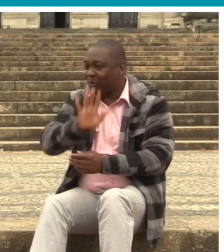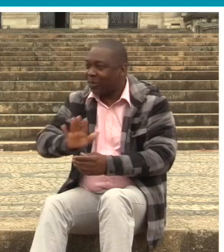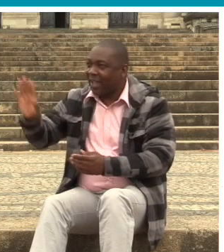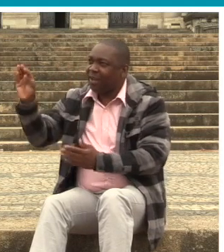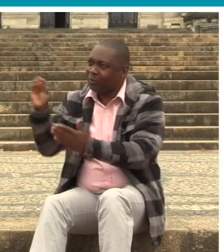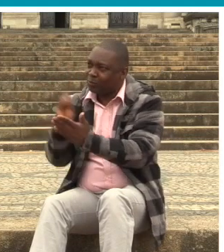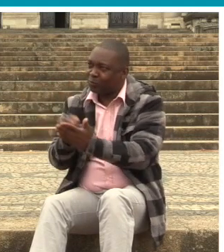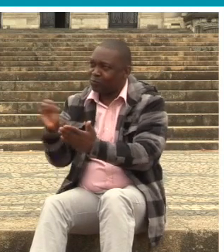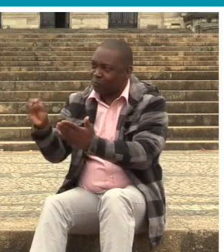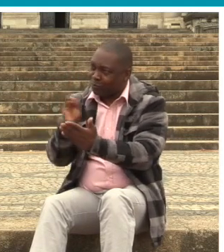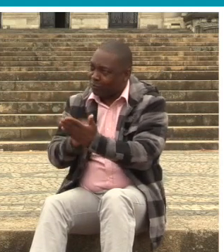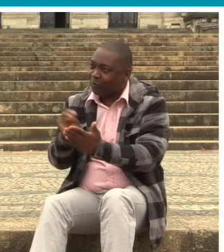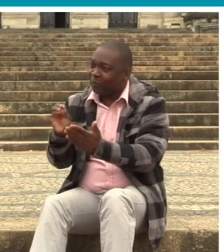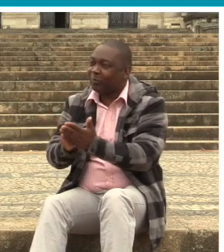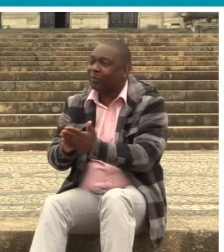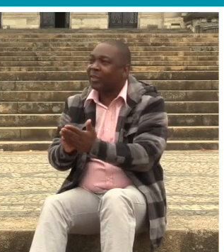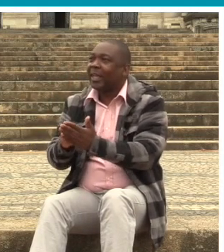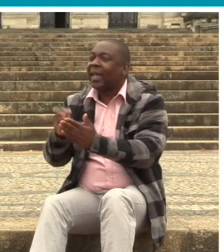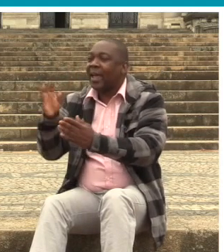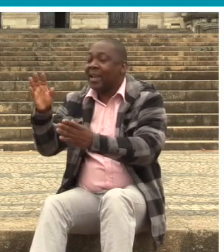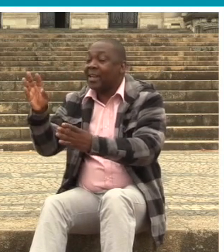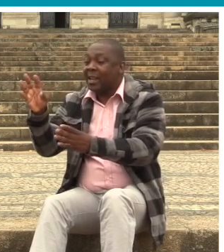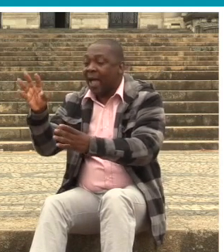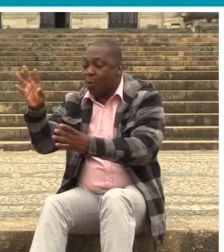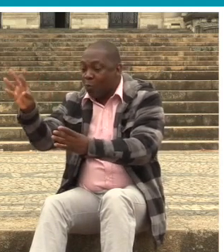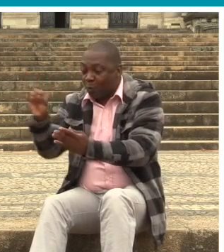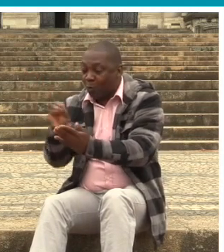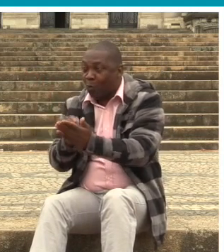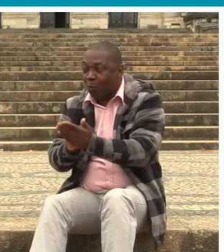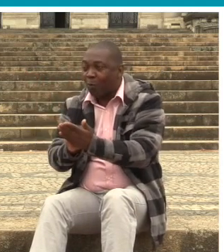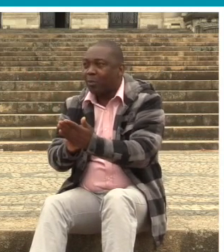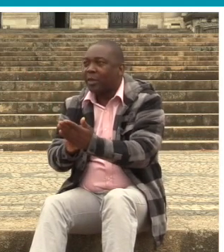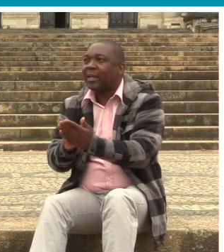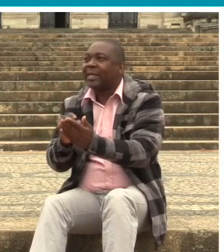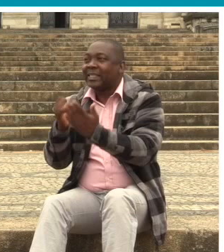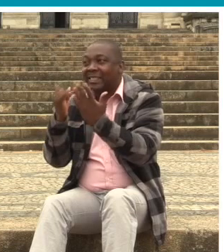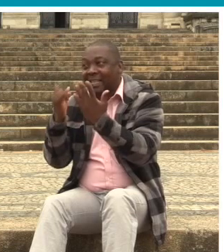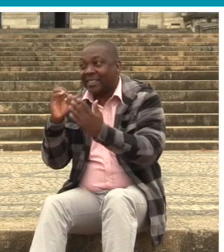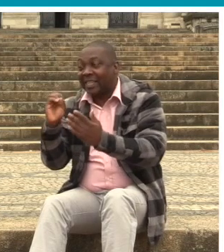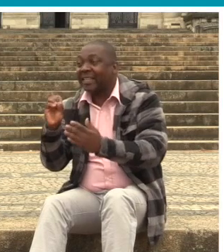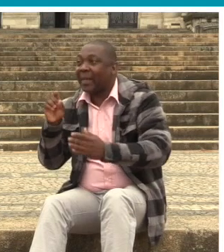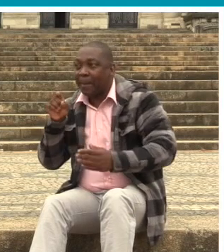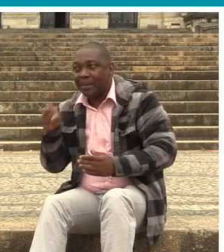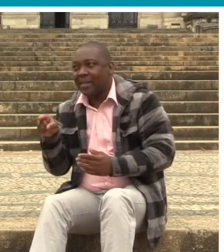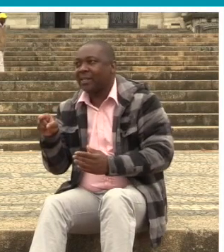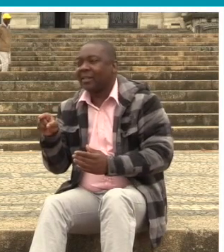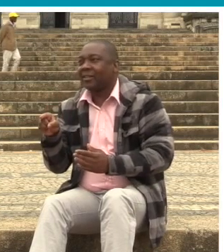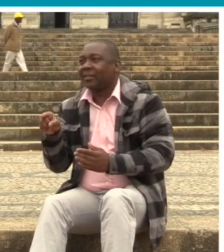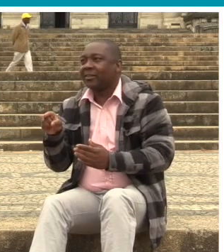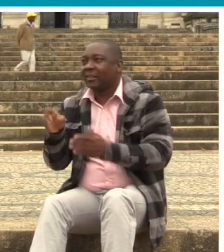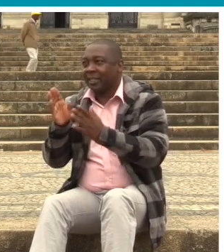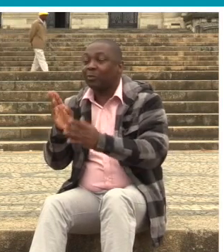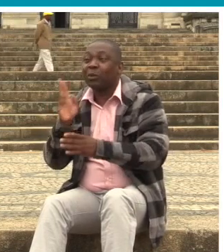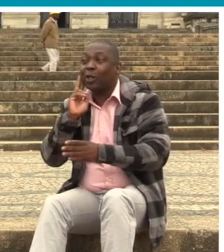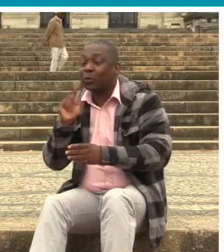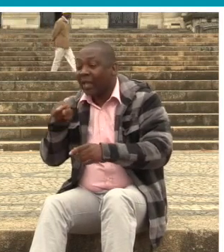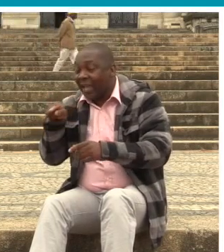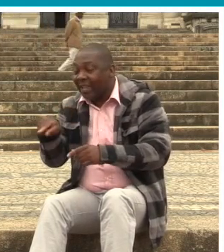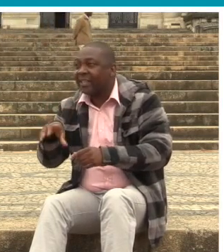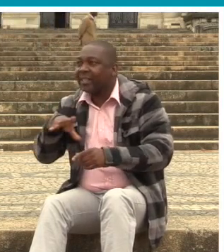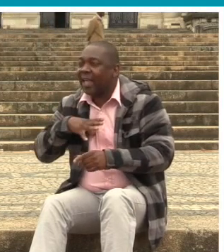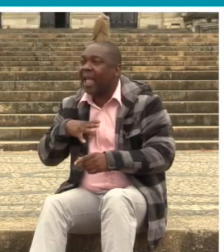é o resultado do censo de 2007. Então, o resultado foi de